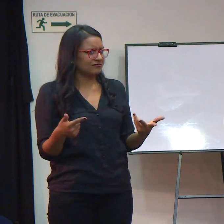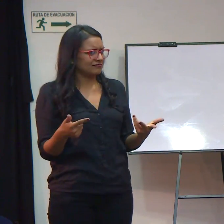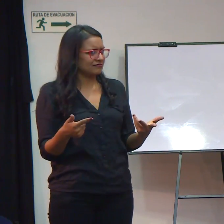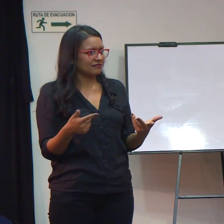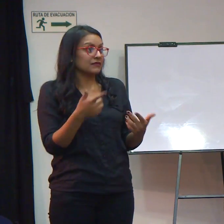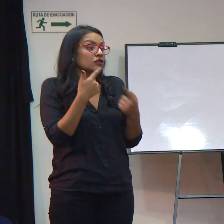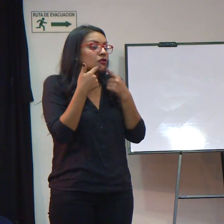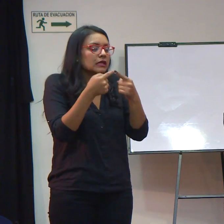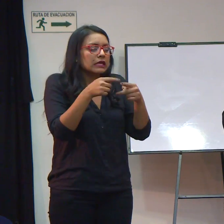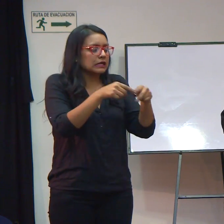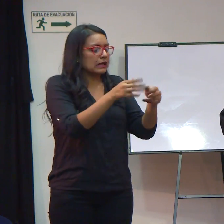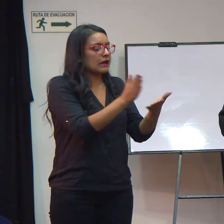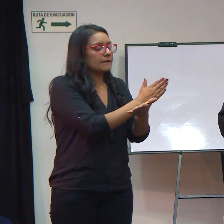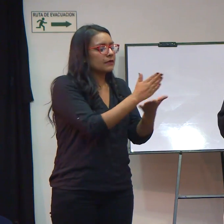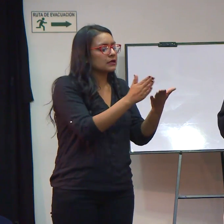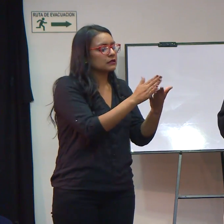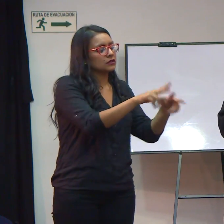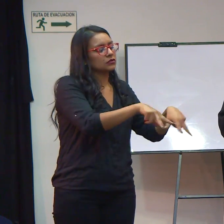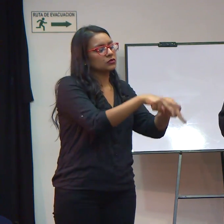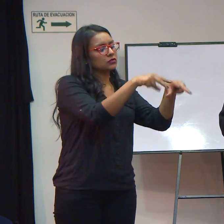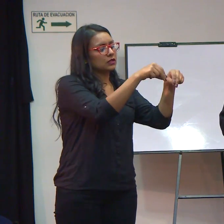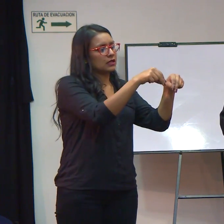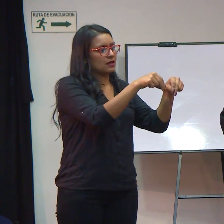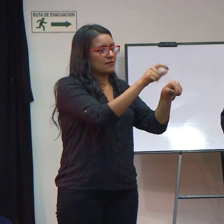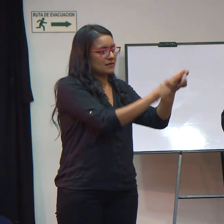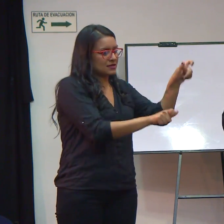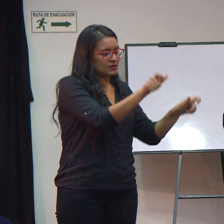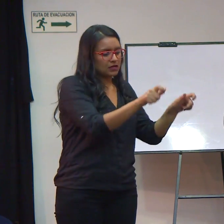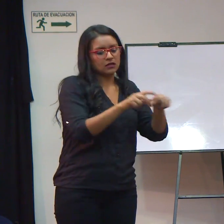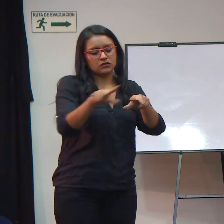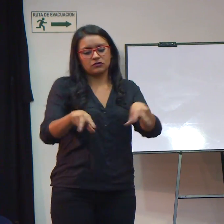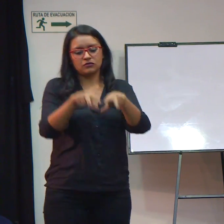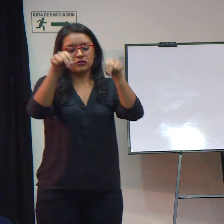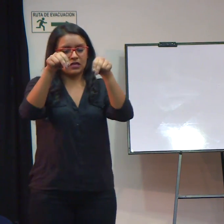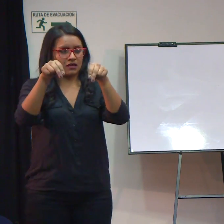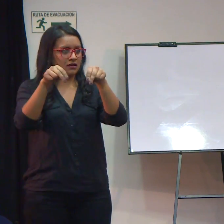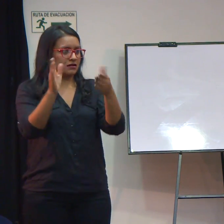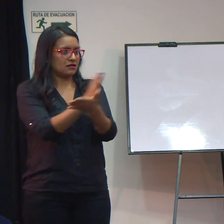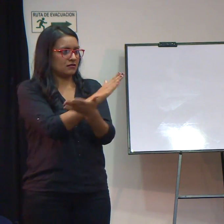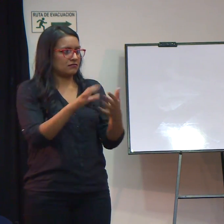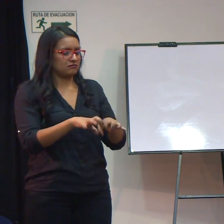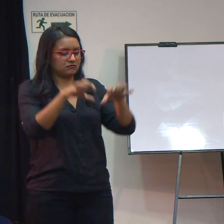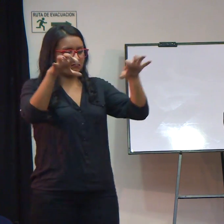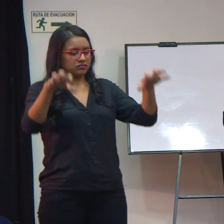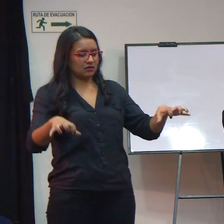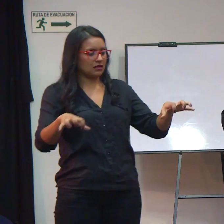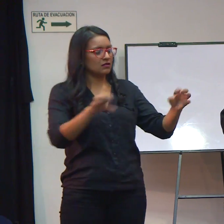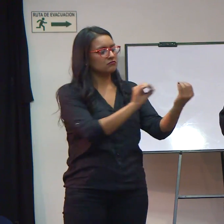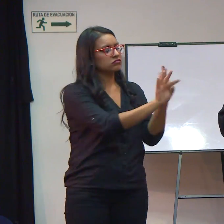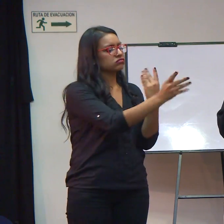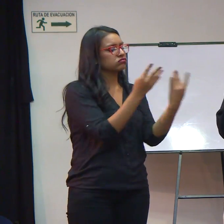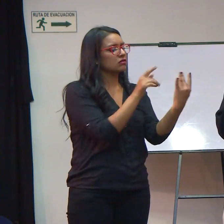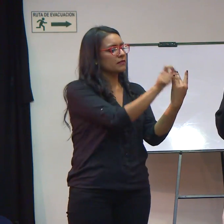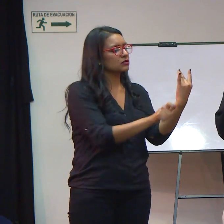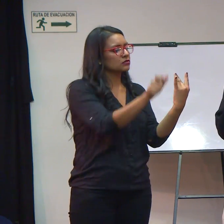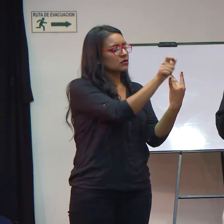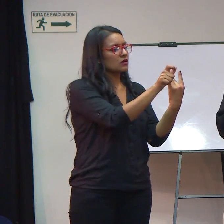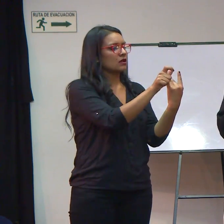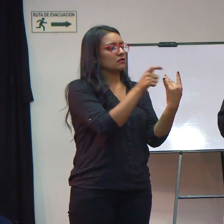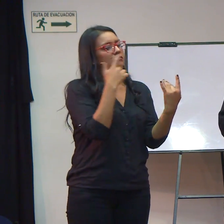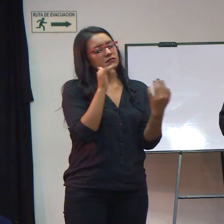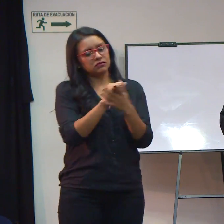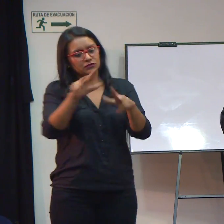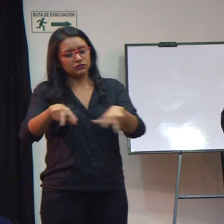nombro sociedad aparte y sociedad civil, como la sociedad del común que nosotros vivimos y nos encontramos en la calle, como la sociedad civil que en la